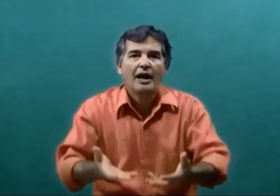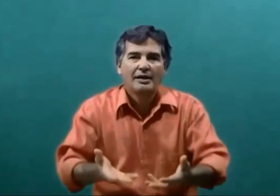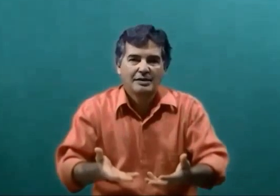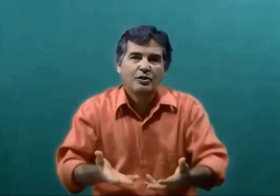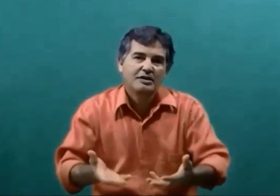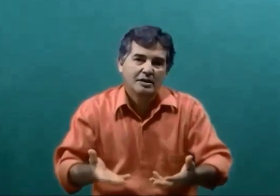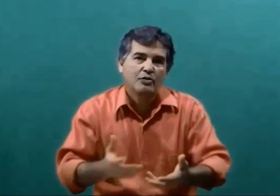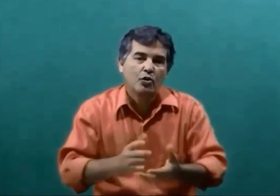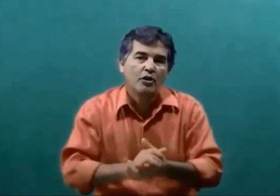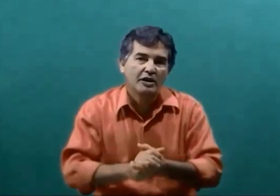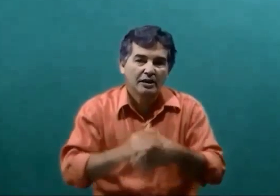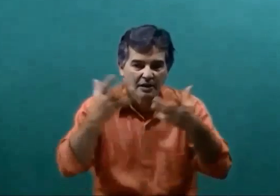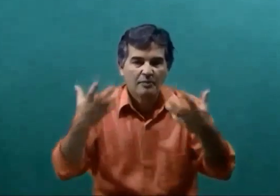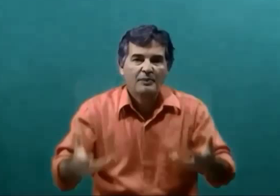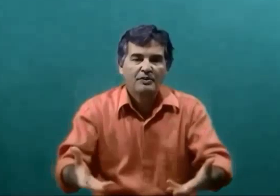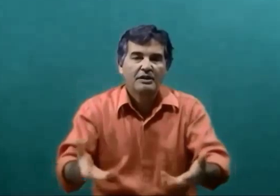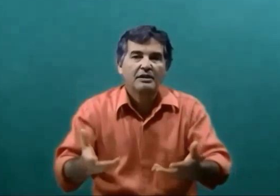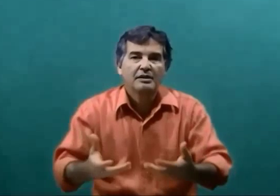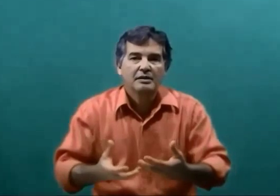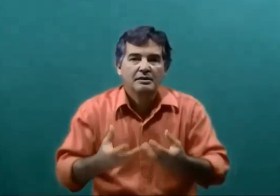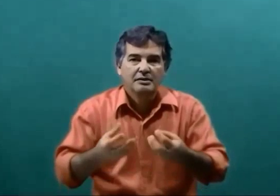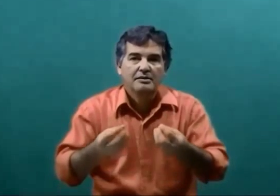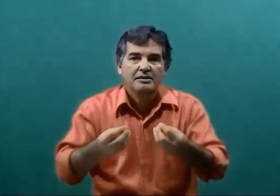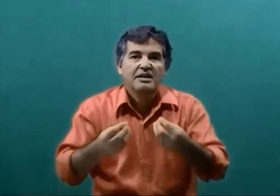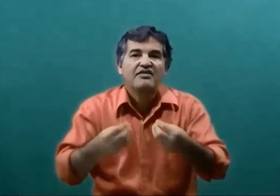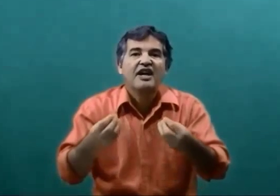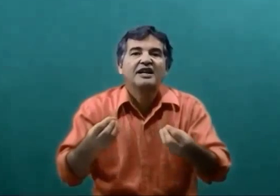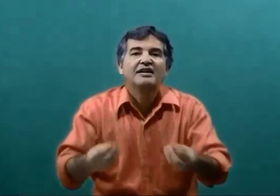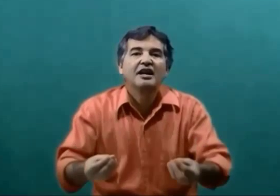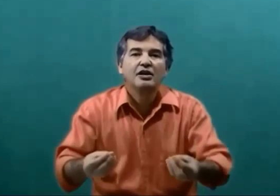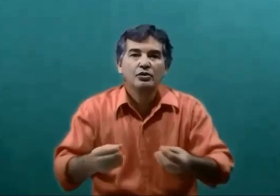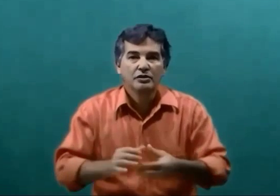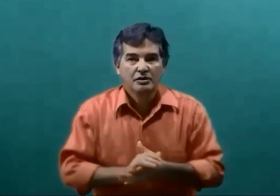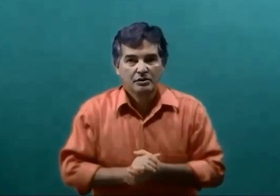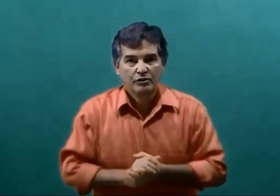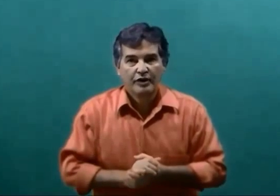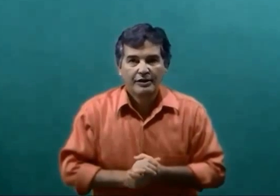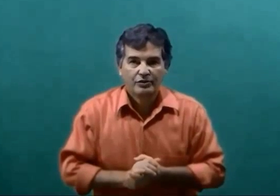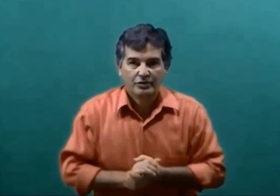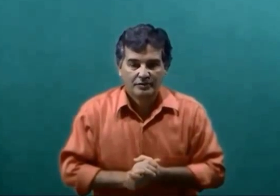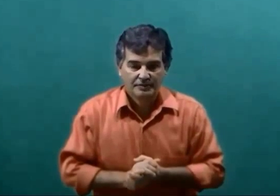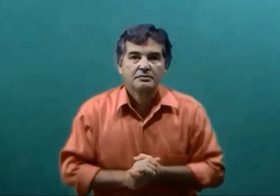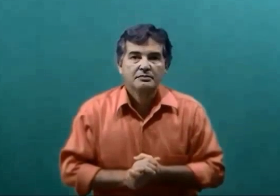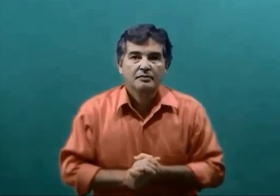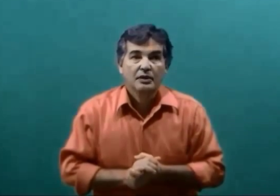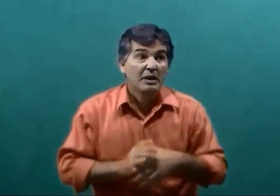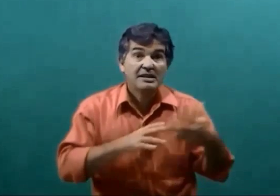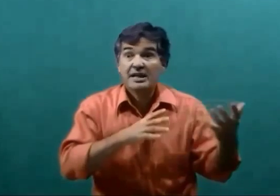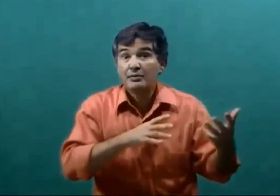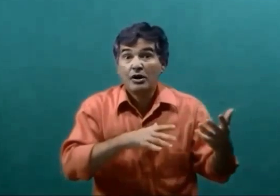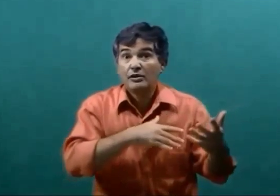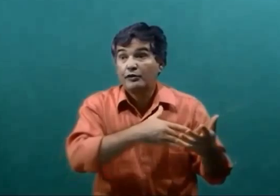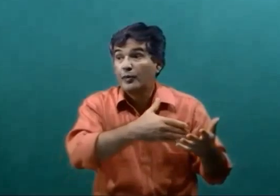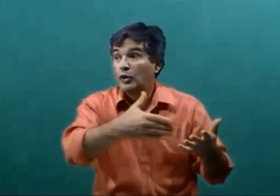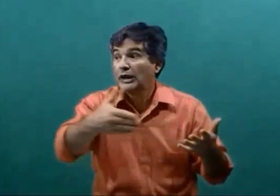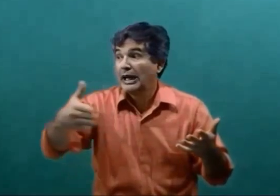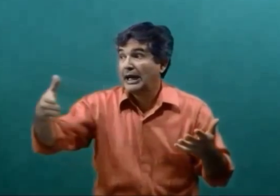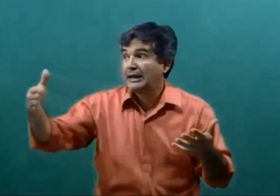incorporar a situação ocorrida para poder ser verdadeiro no fato. Mas e se a morte não for por nada